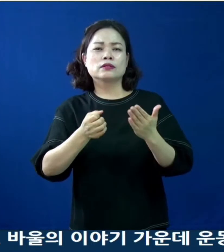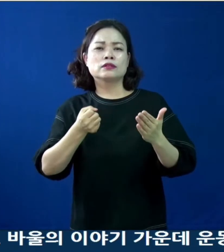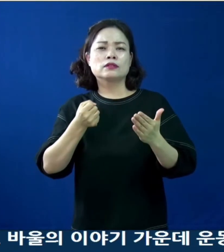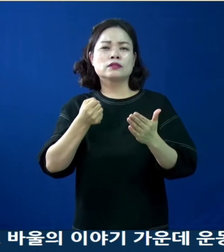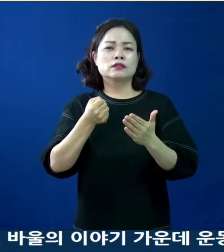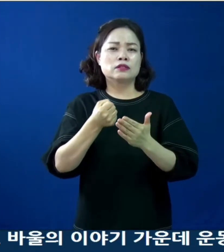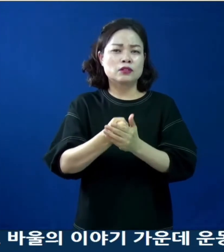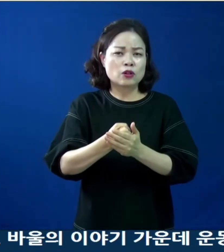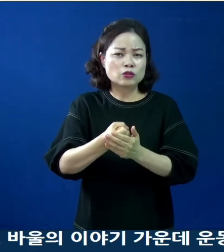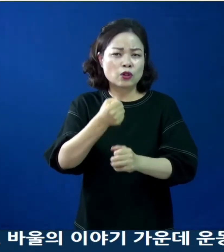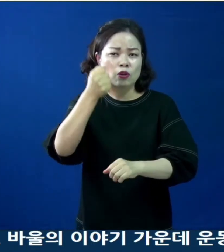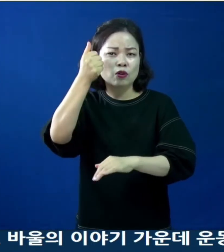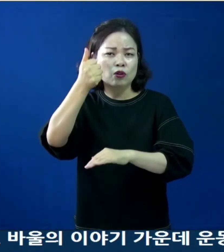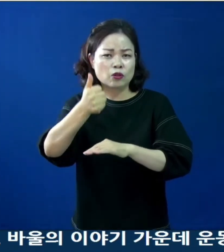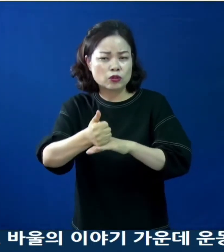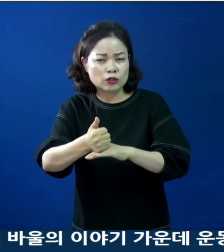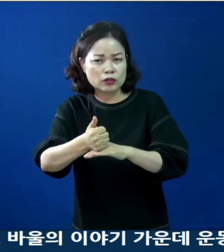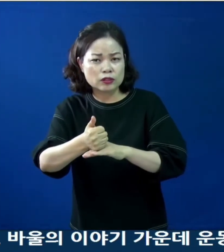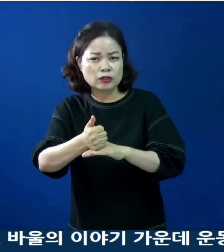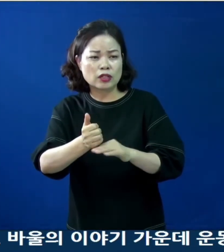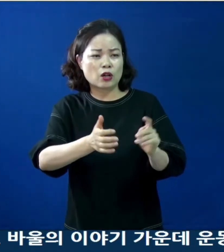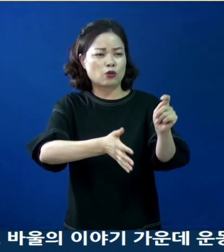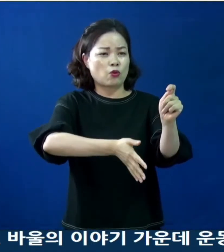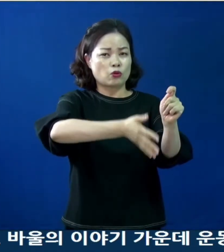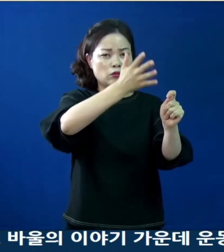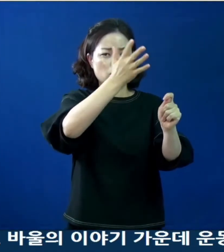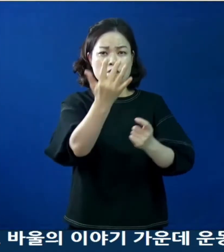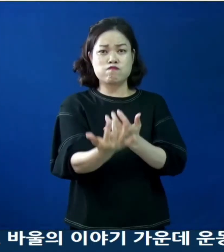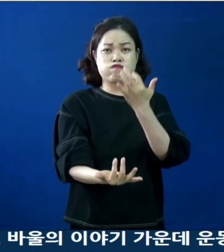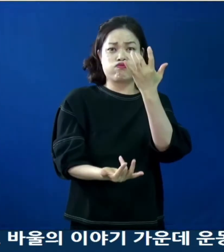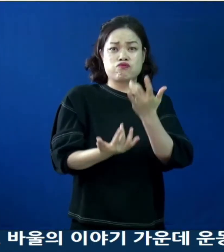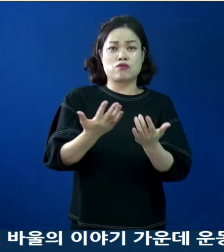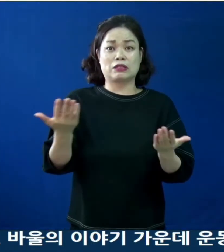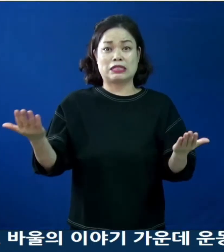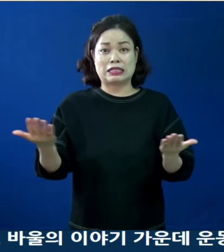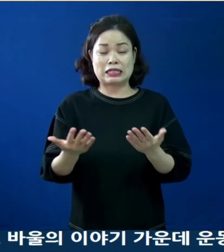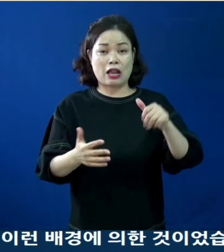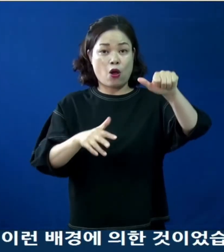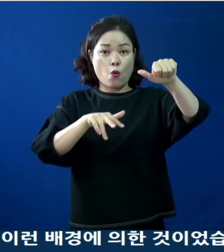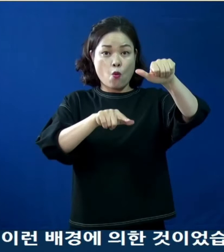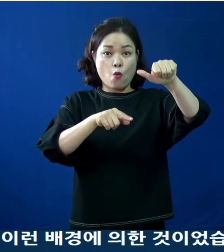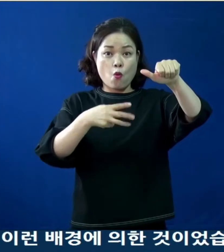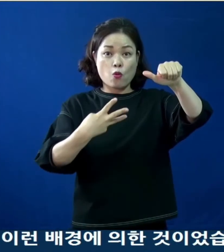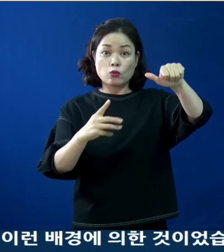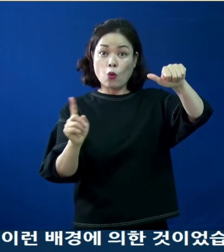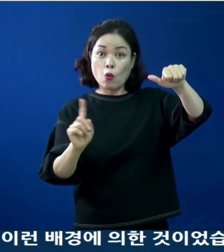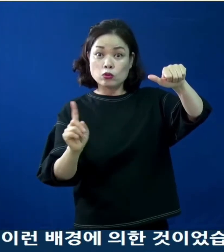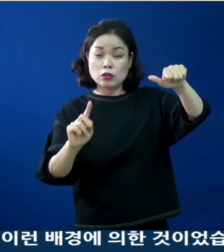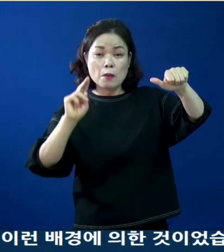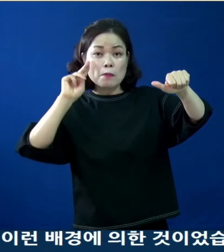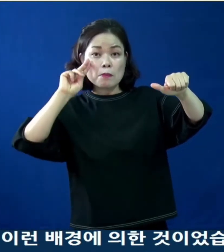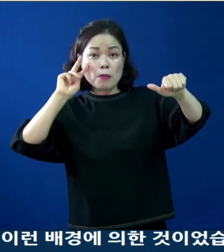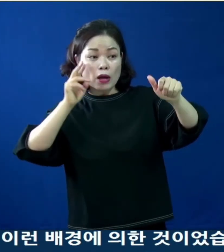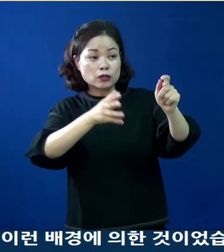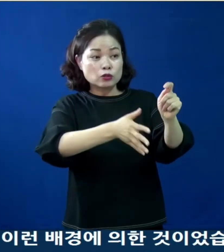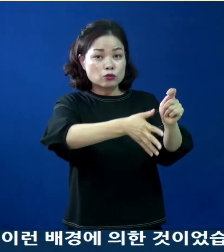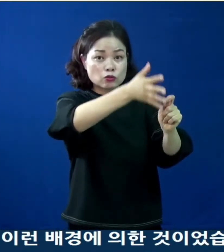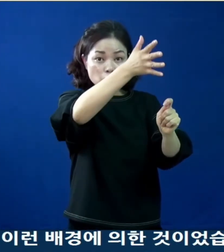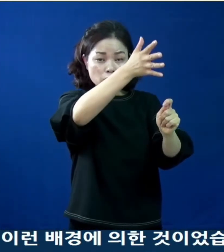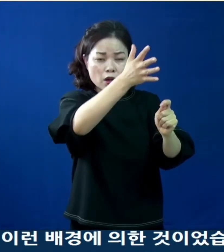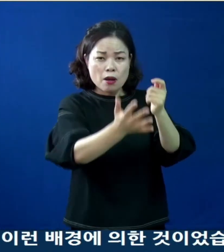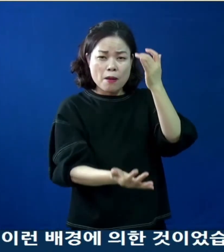결정적으로 바울이 고린도에서 불붙는 역사가 일어납니다. 그게 이제 5절인데 어떻게 해서 바울이 고린도에서